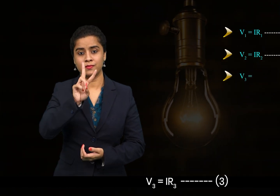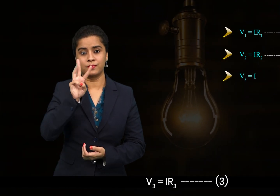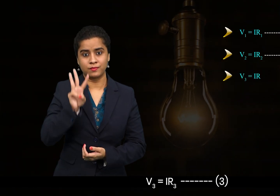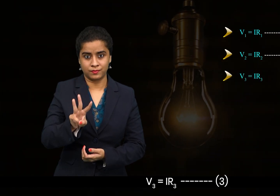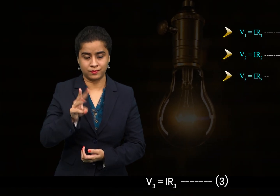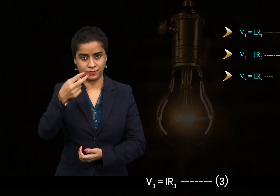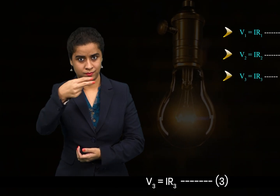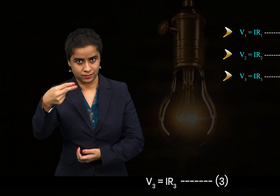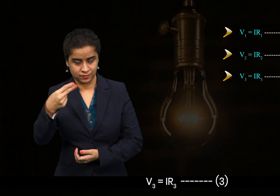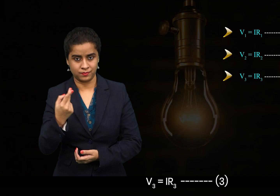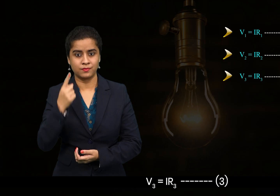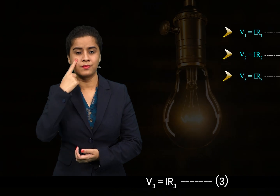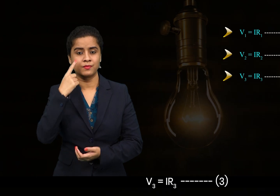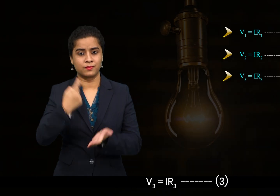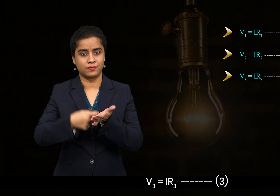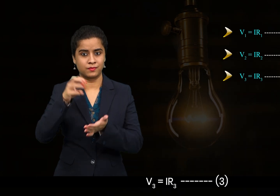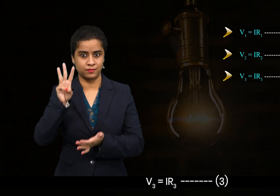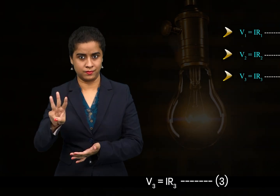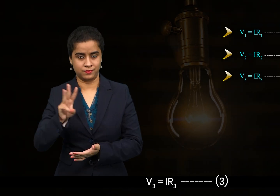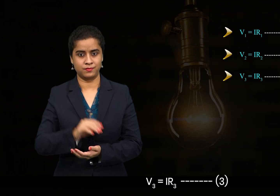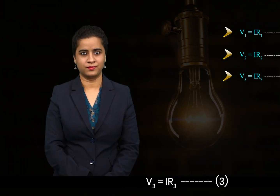V3 is equal to IR3.